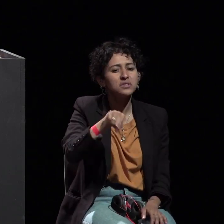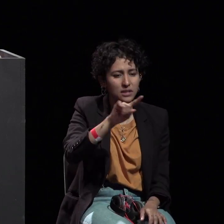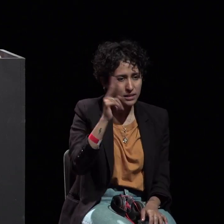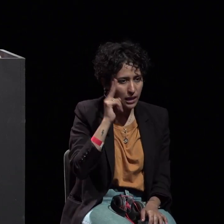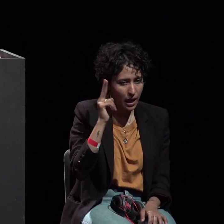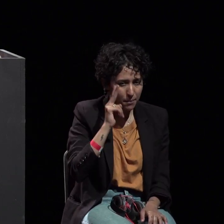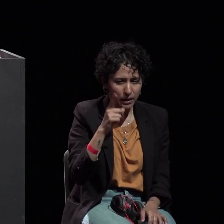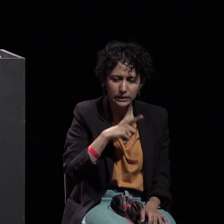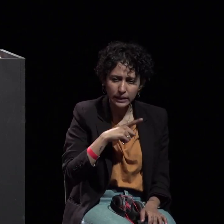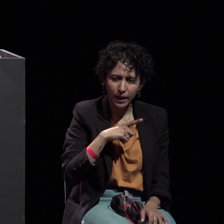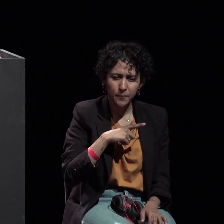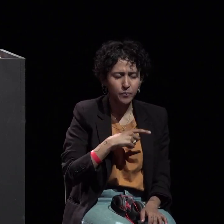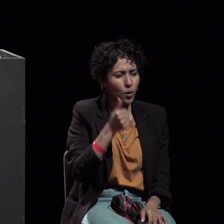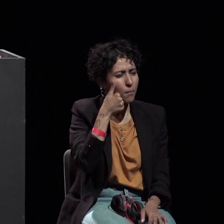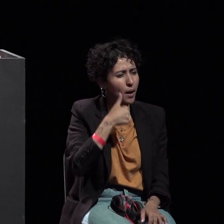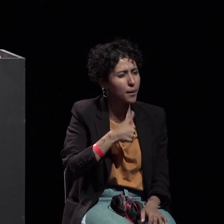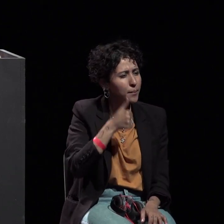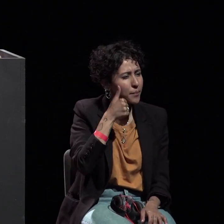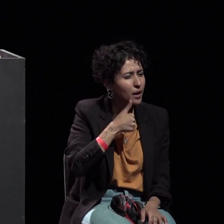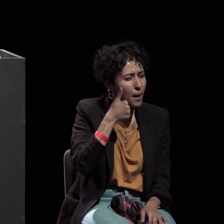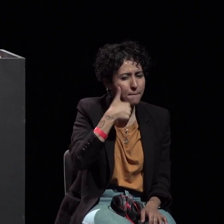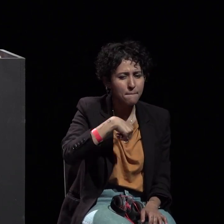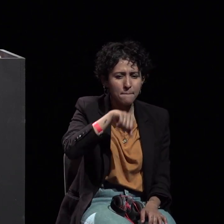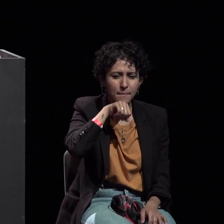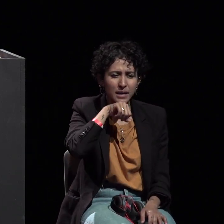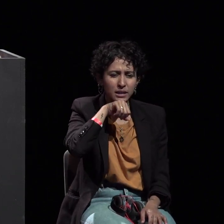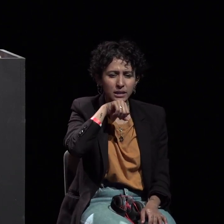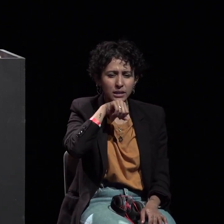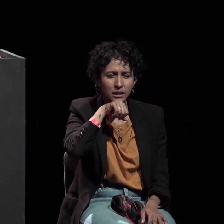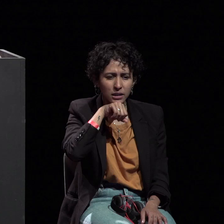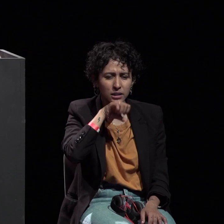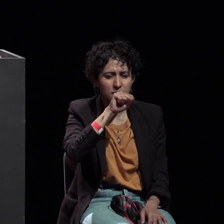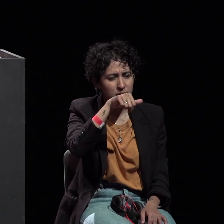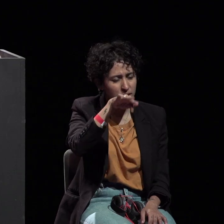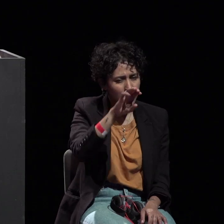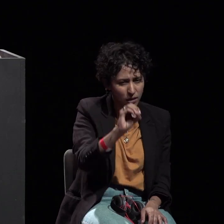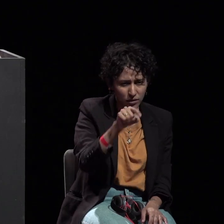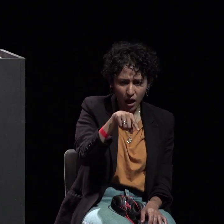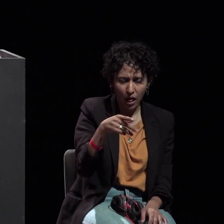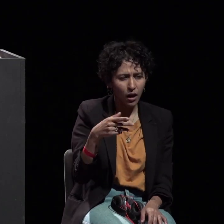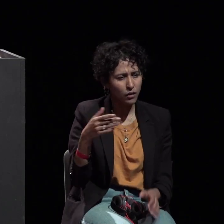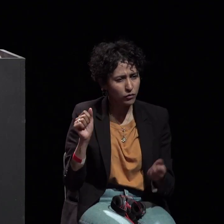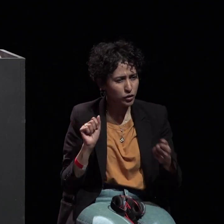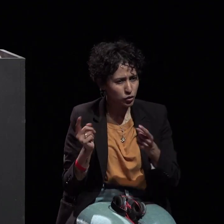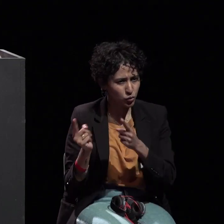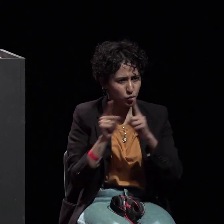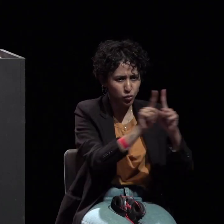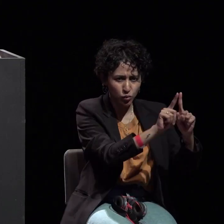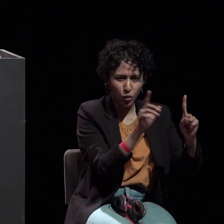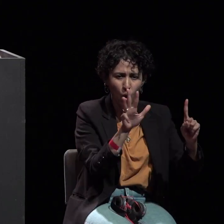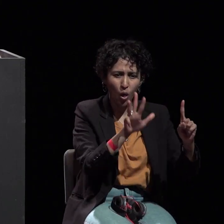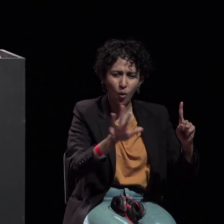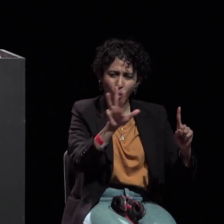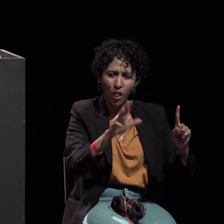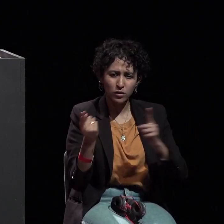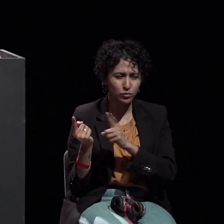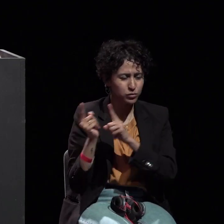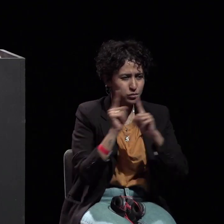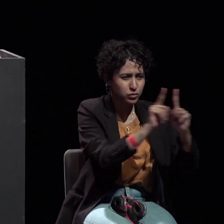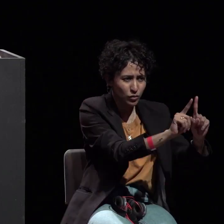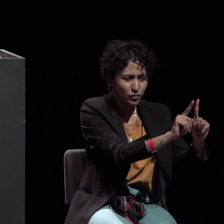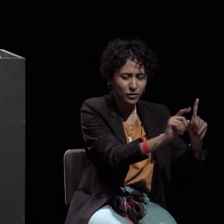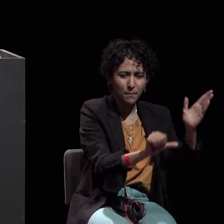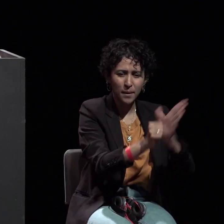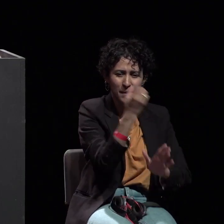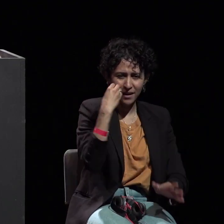de santo que iria com Lula na sua primeira viagem, né? E esqueceram, né, o